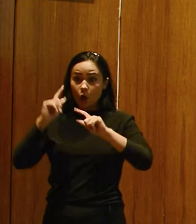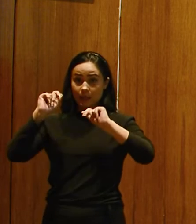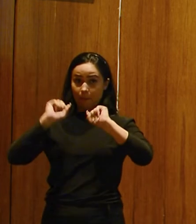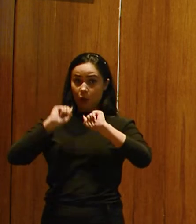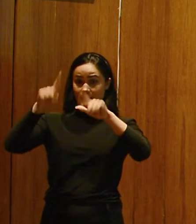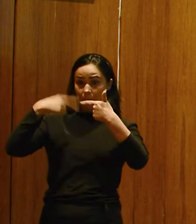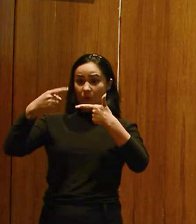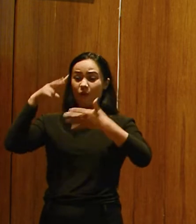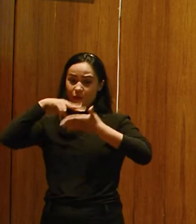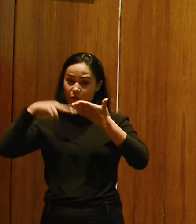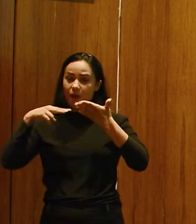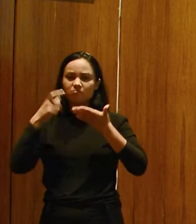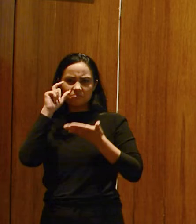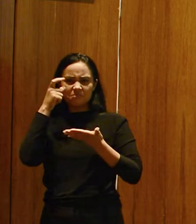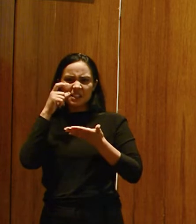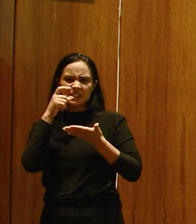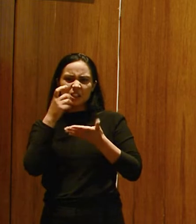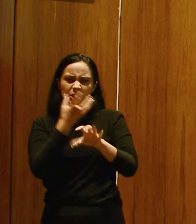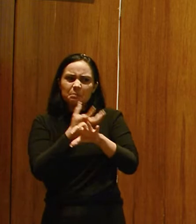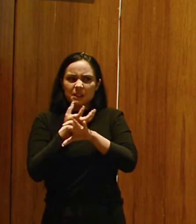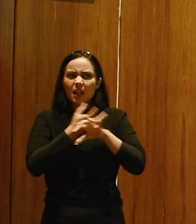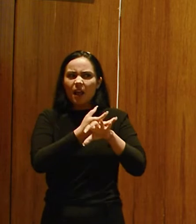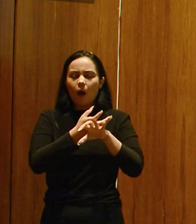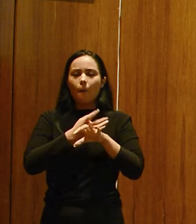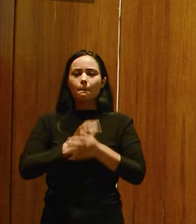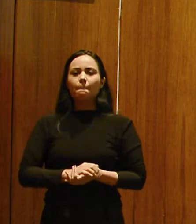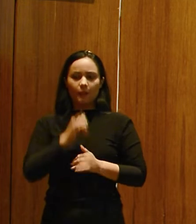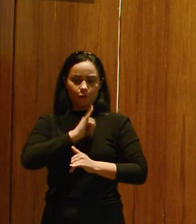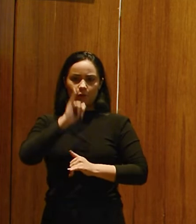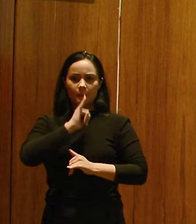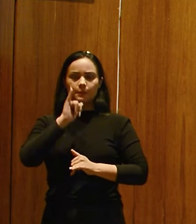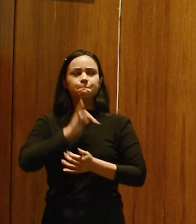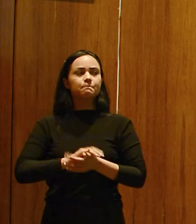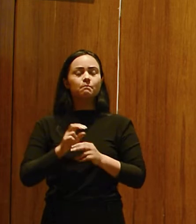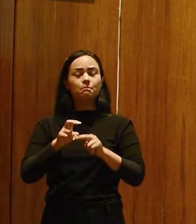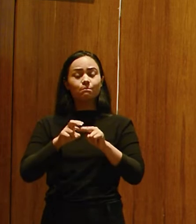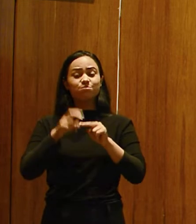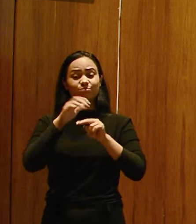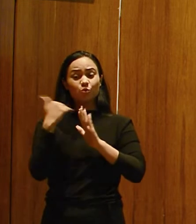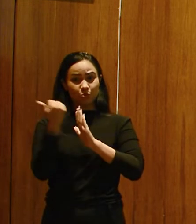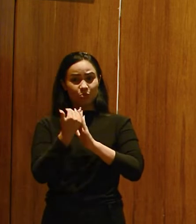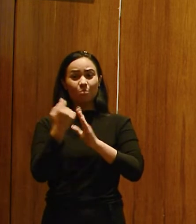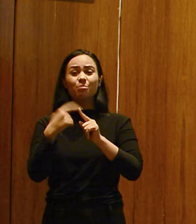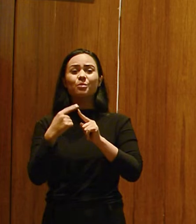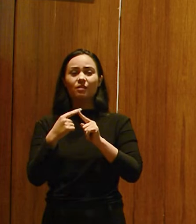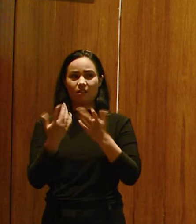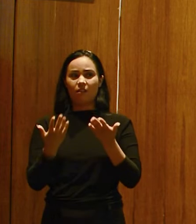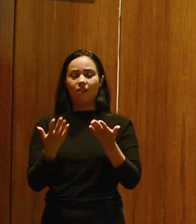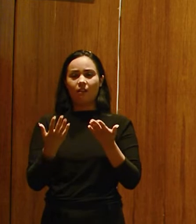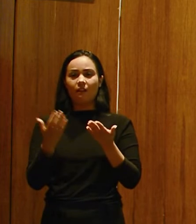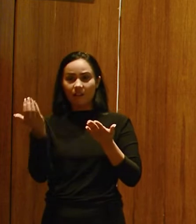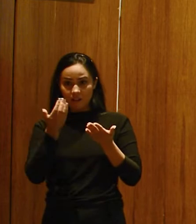depois consultar, bem interessante esse material. Tudo isso porque a gente quer